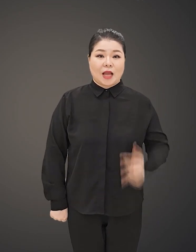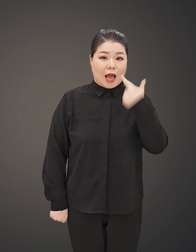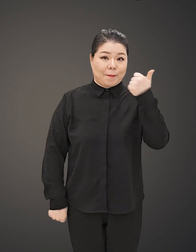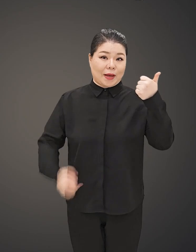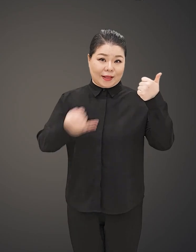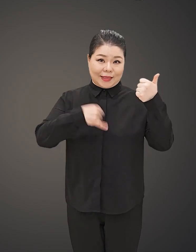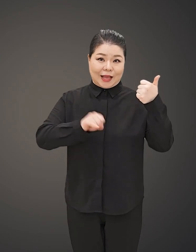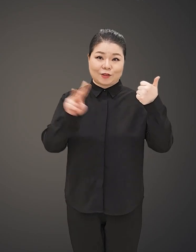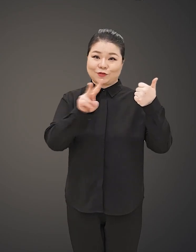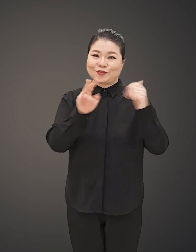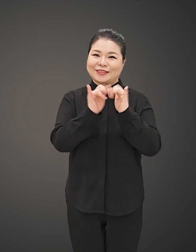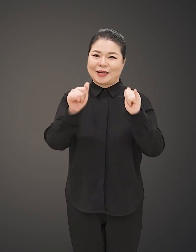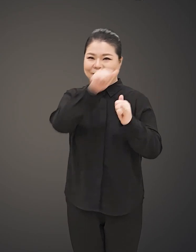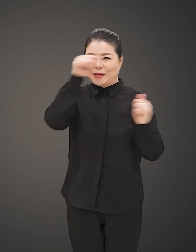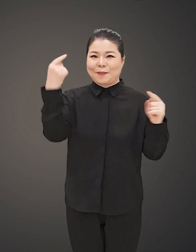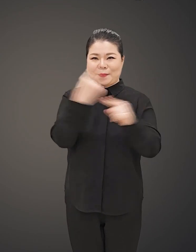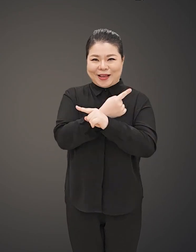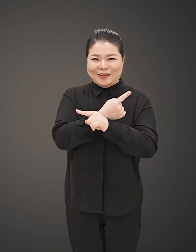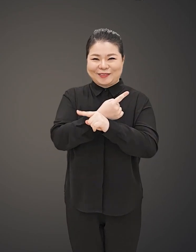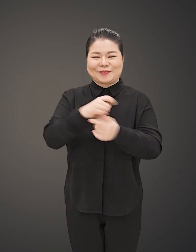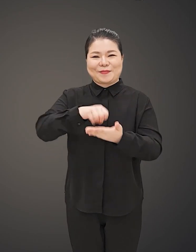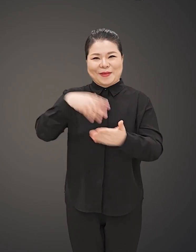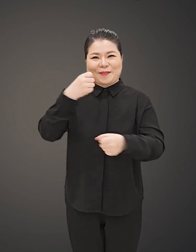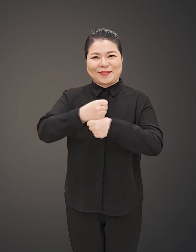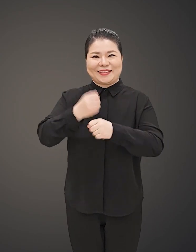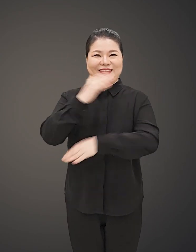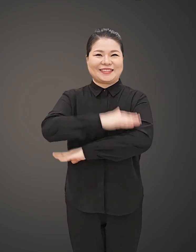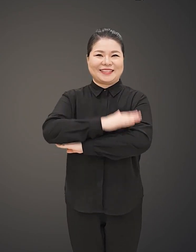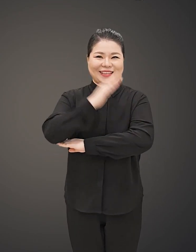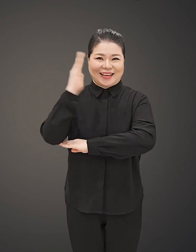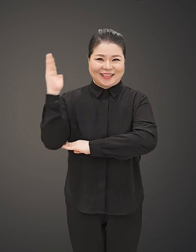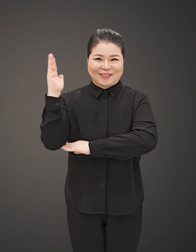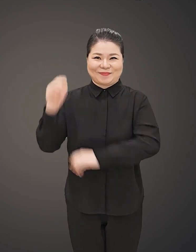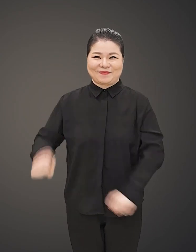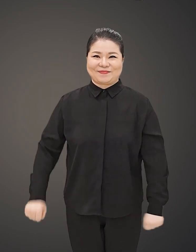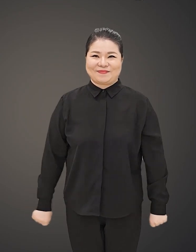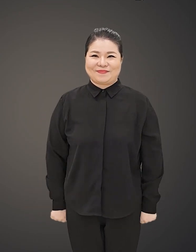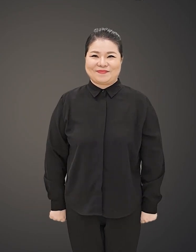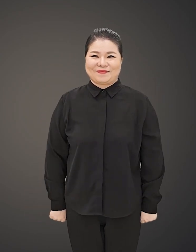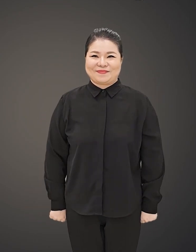아빠와 딸 두 사람의 인생을 바꾼 베이킹 이야기.